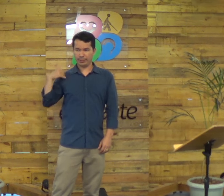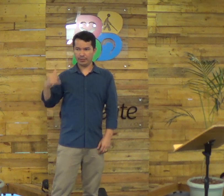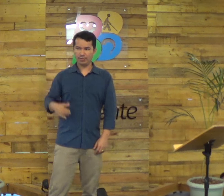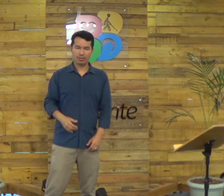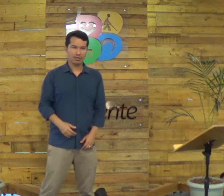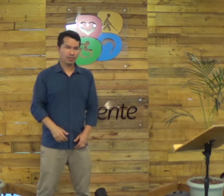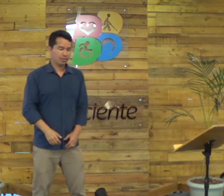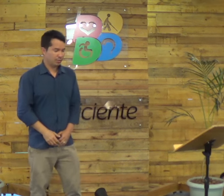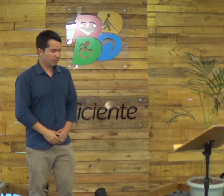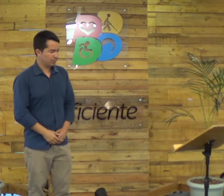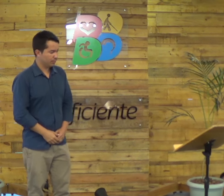chegou, cutucou,